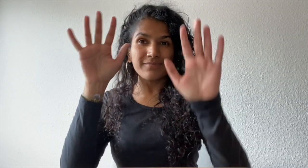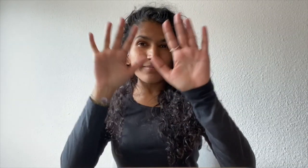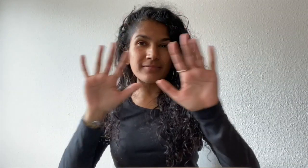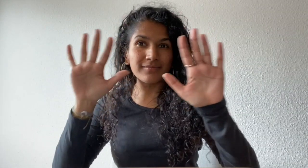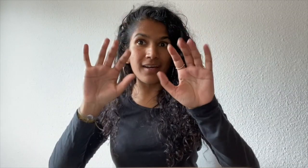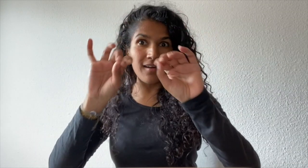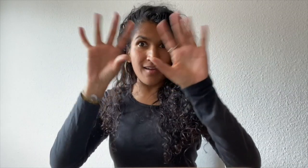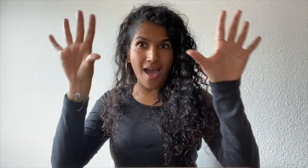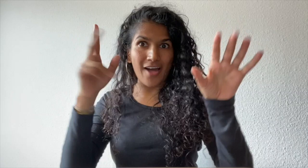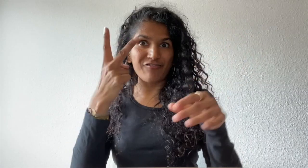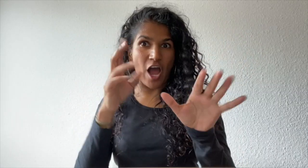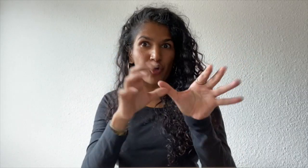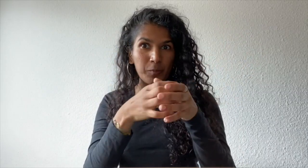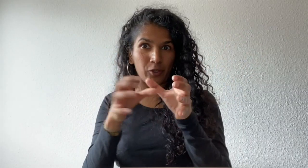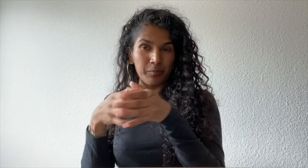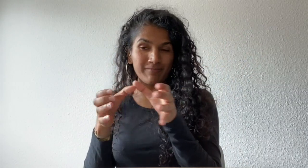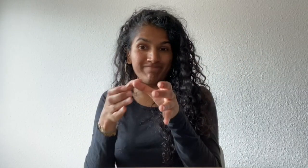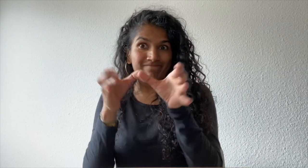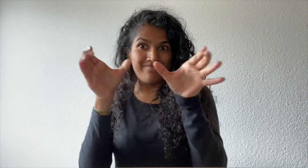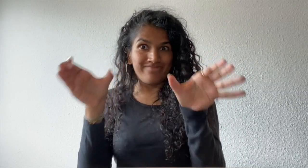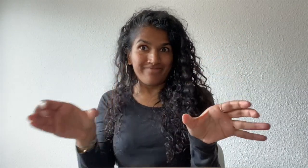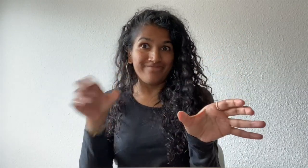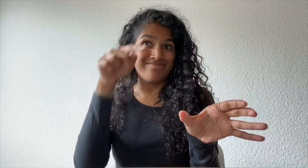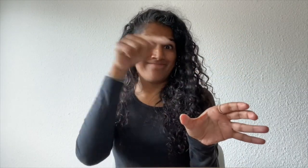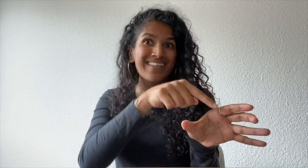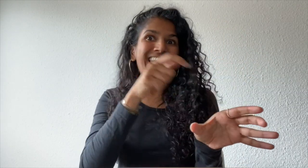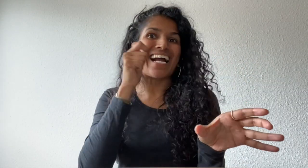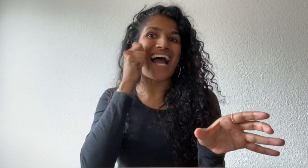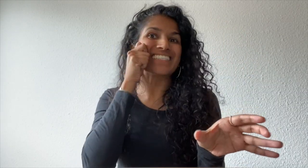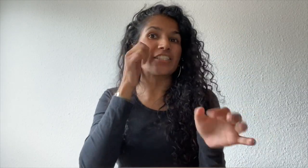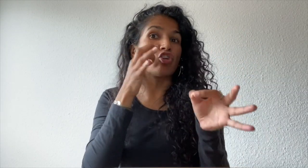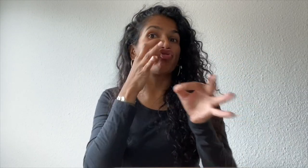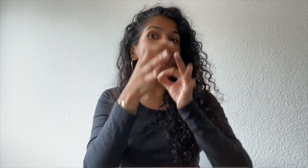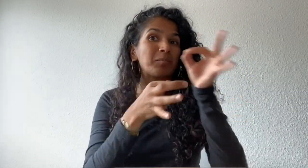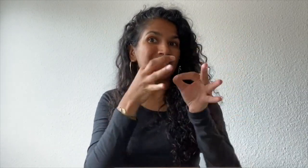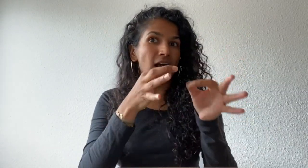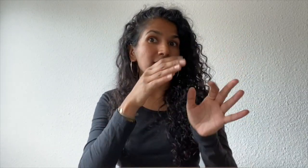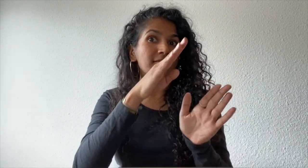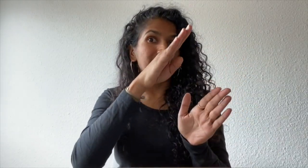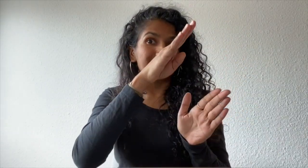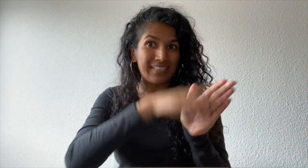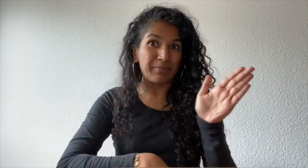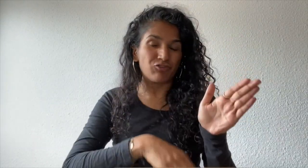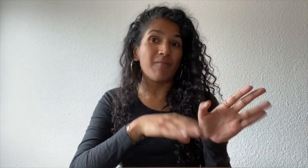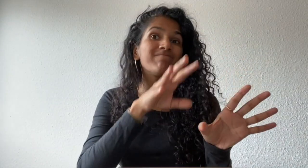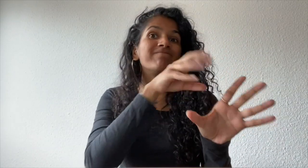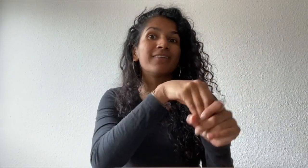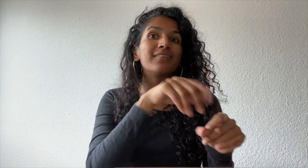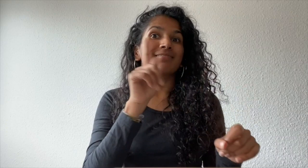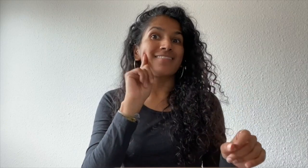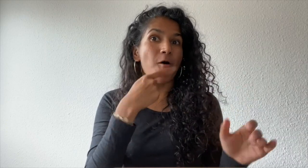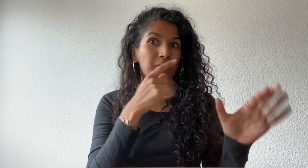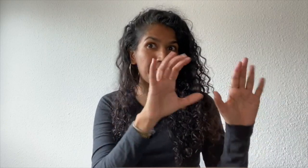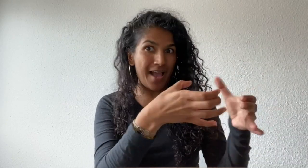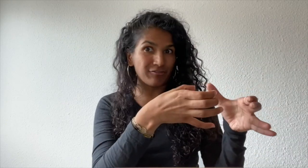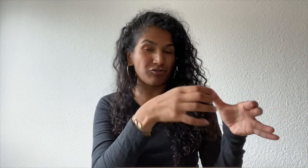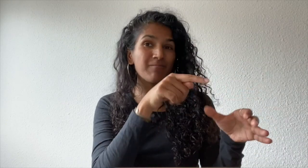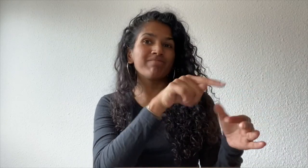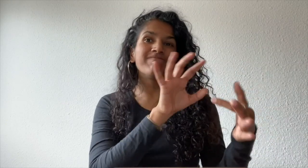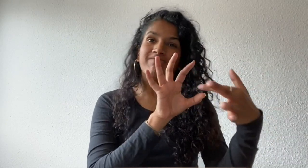Nun kommen wir zu den Fallbeispielen für weiße Privilegien bei dolmetschenden Fachleuten und tauben